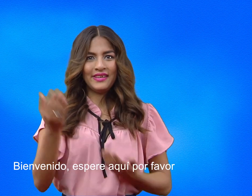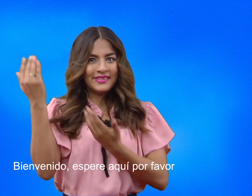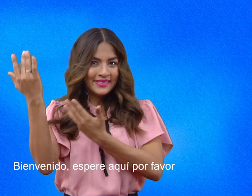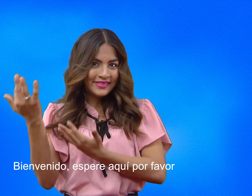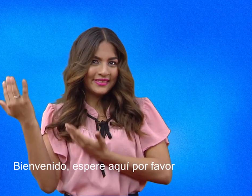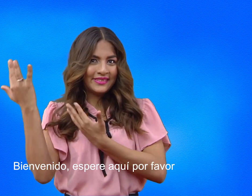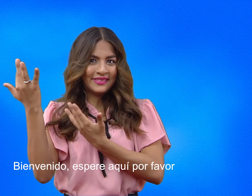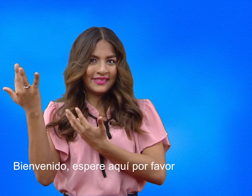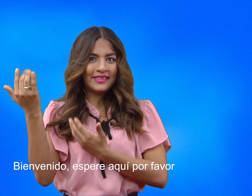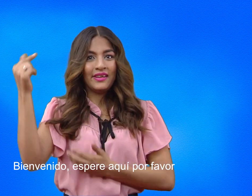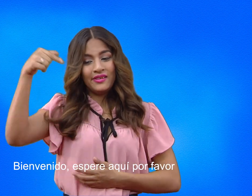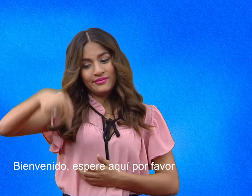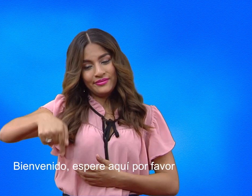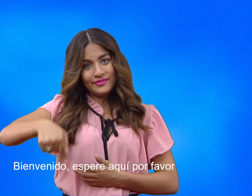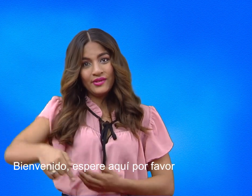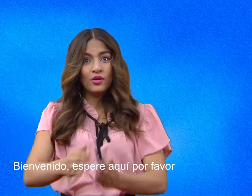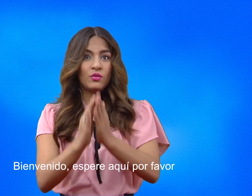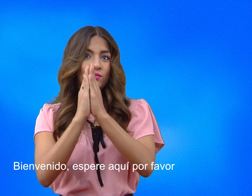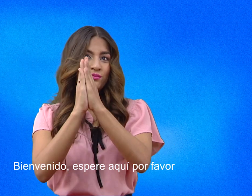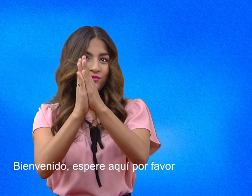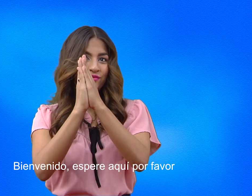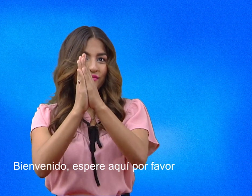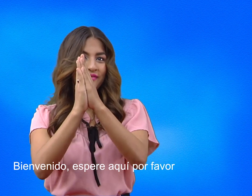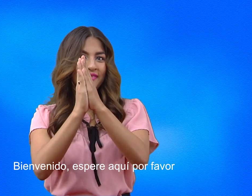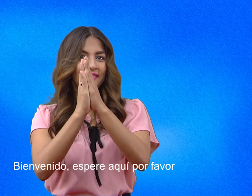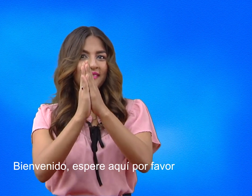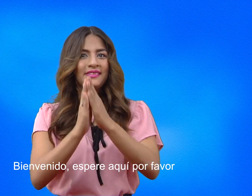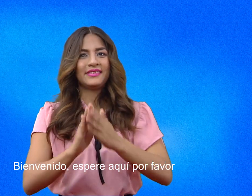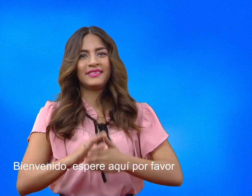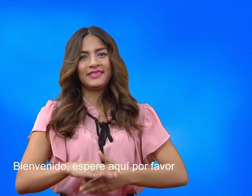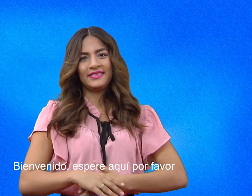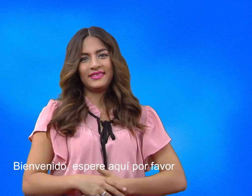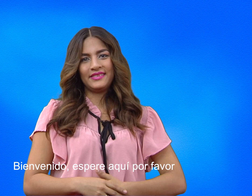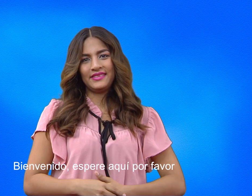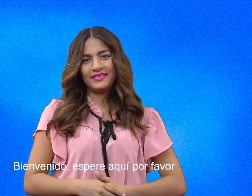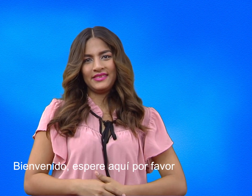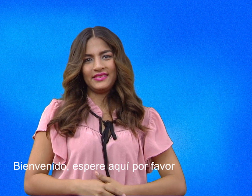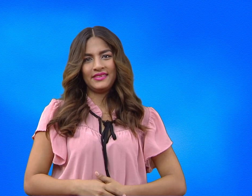Bienvenido. Espere aquí, por favor.